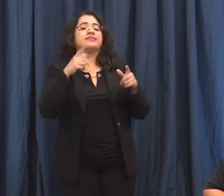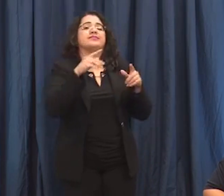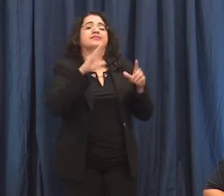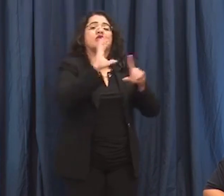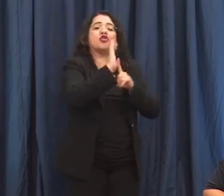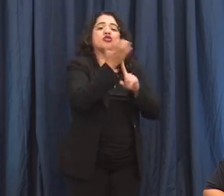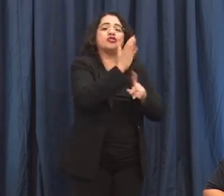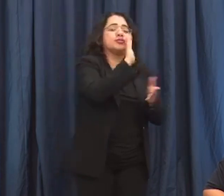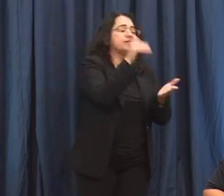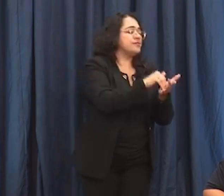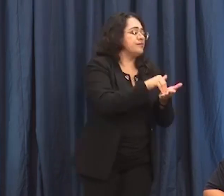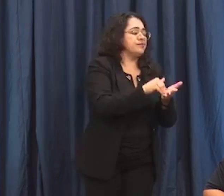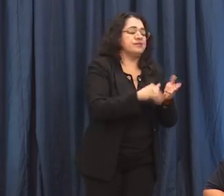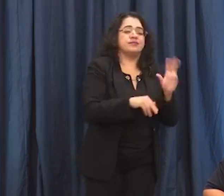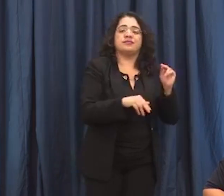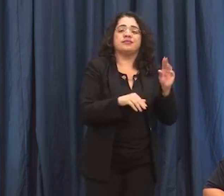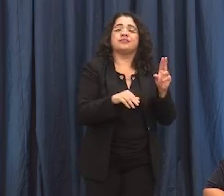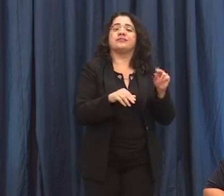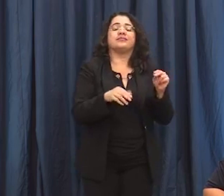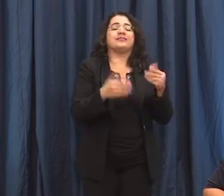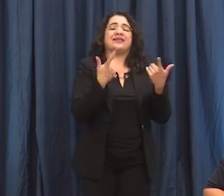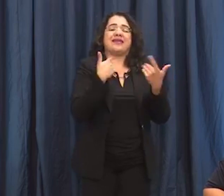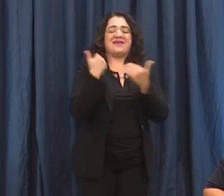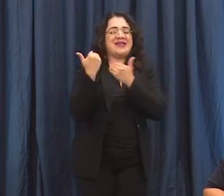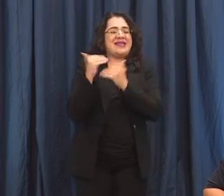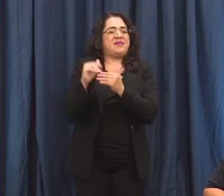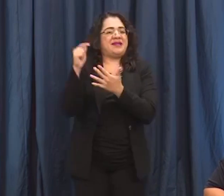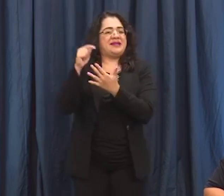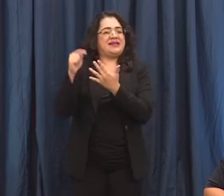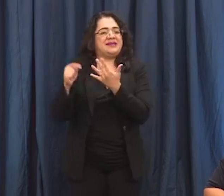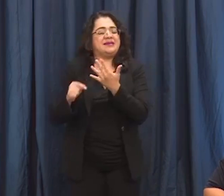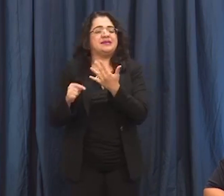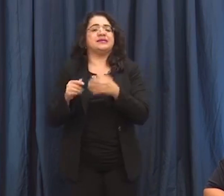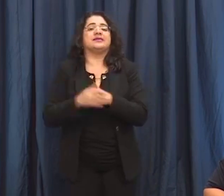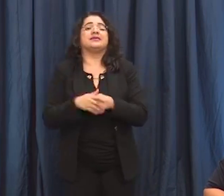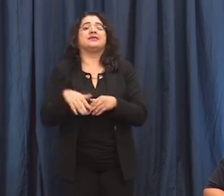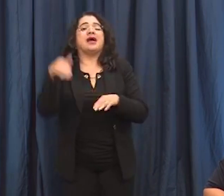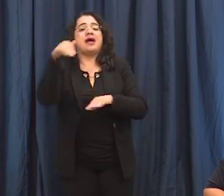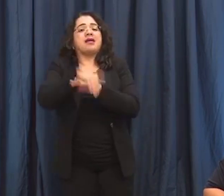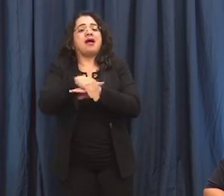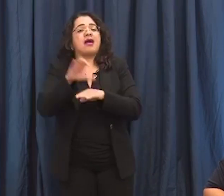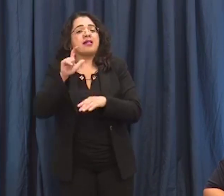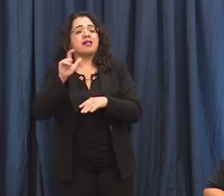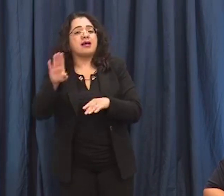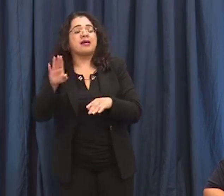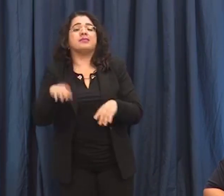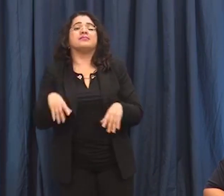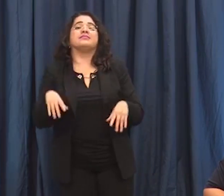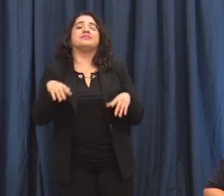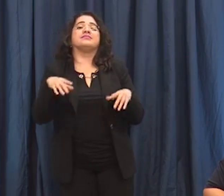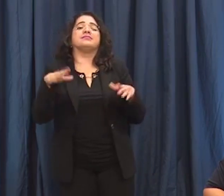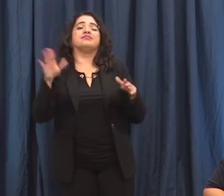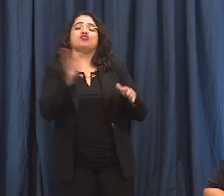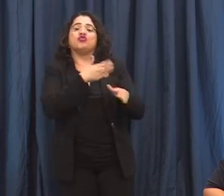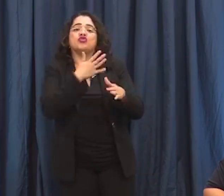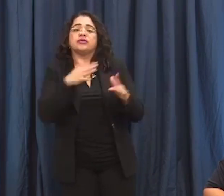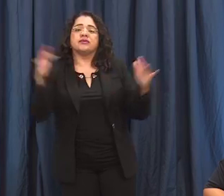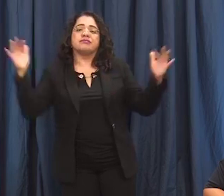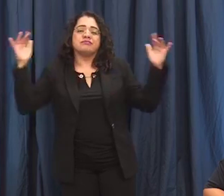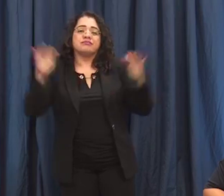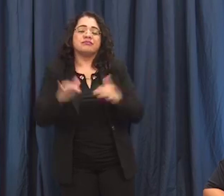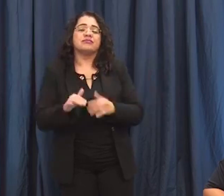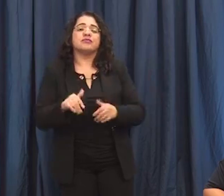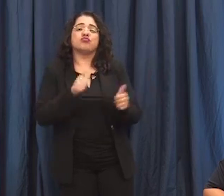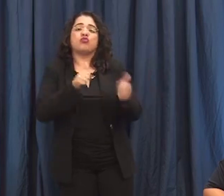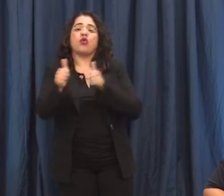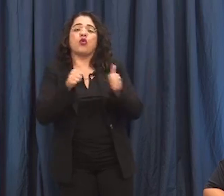capacidad limitada todavía tampoco no son adecuadas para reabrir. Discotecas, sala de conciertos, audiencia en vivo,